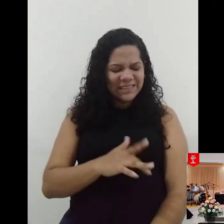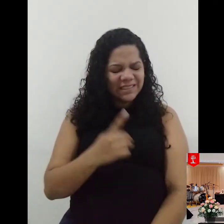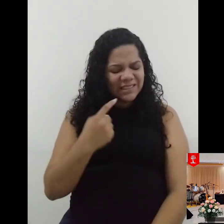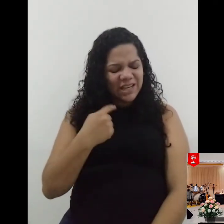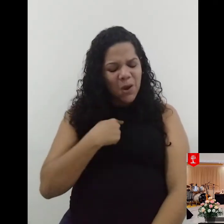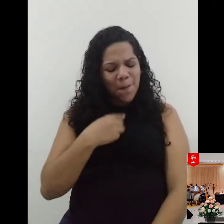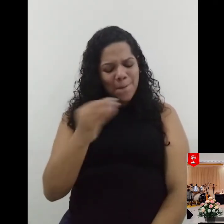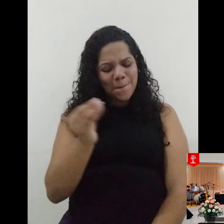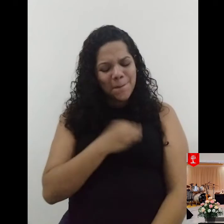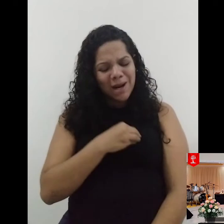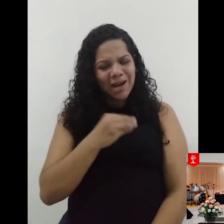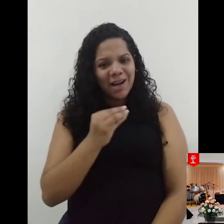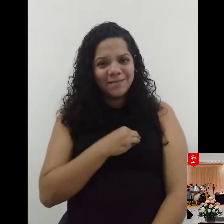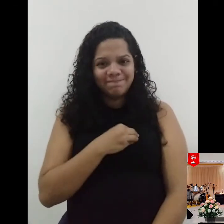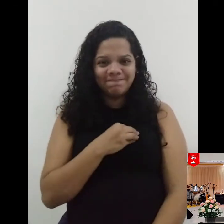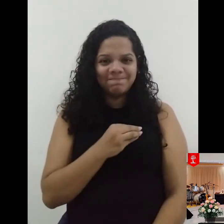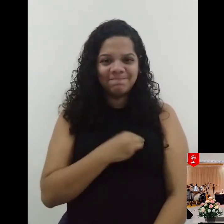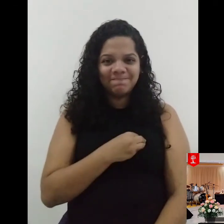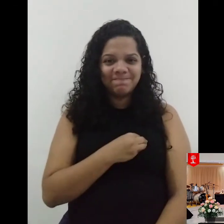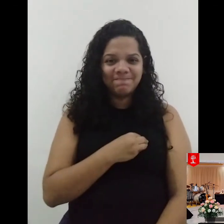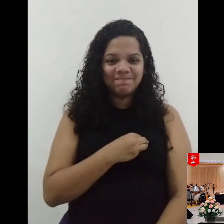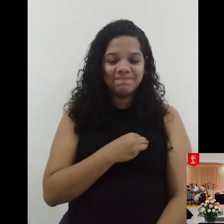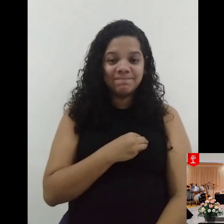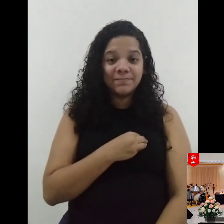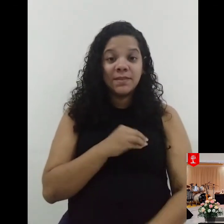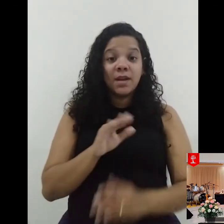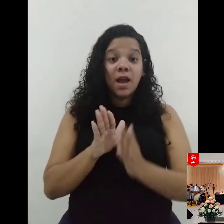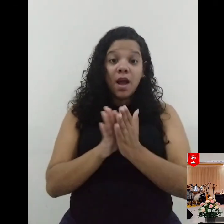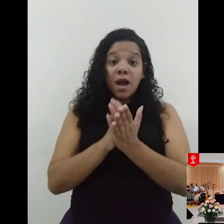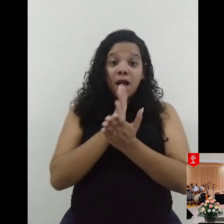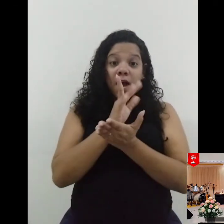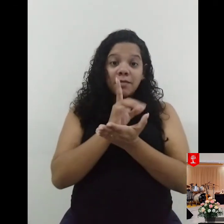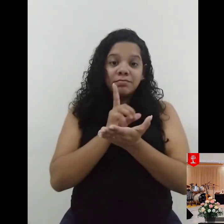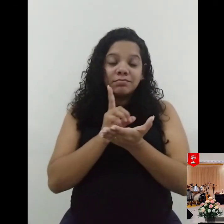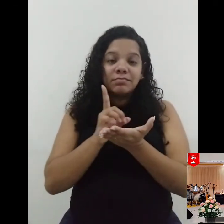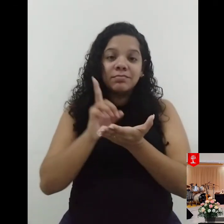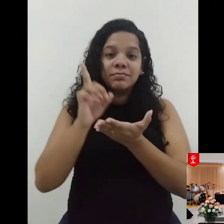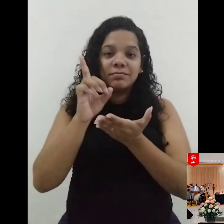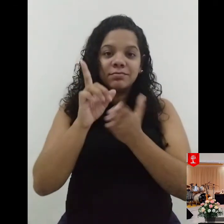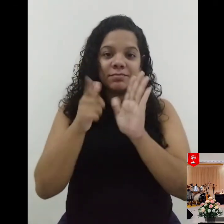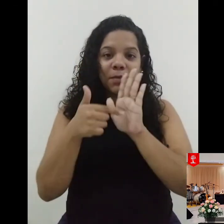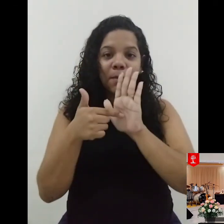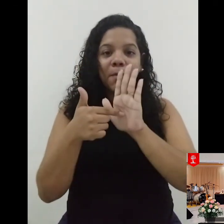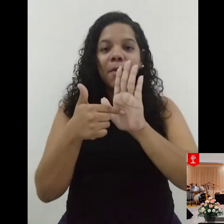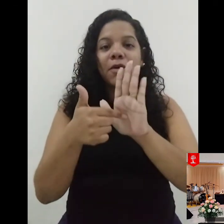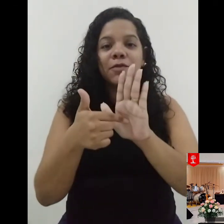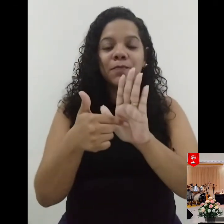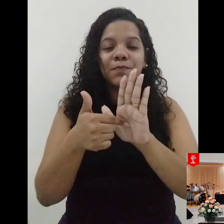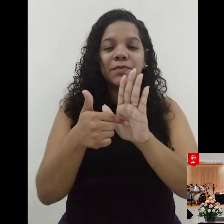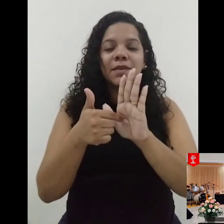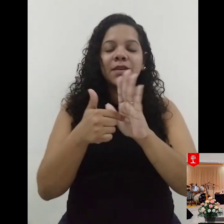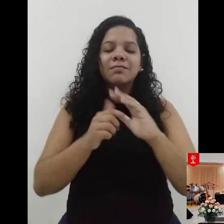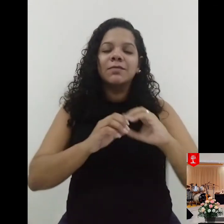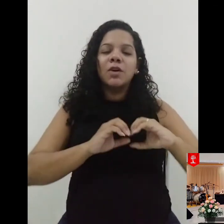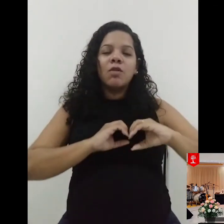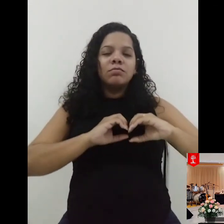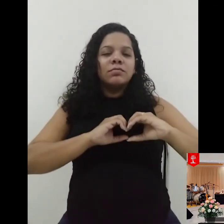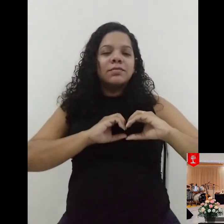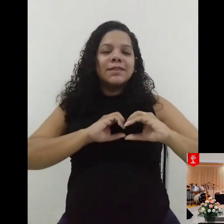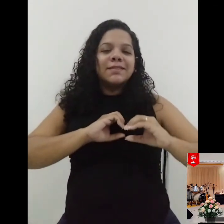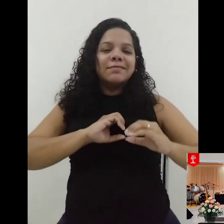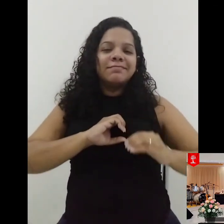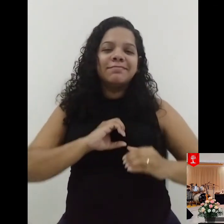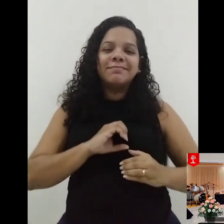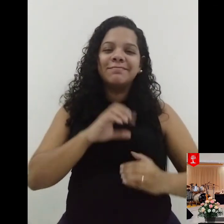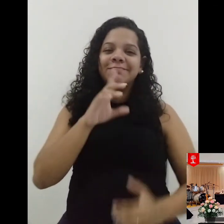sentimento de culpa, talvez, arrependimento. Senhor, ser propício de mim, talvez a